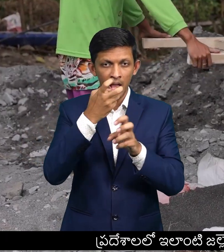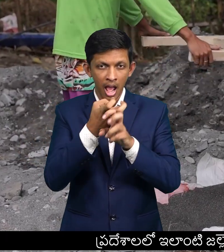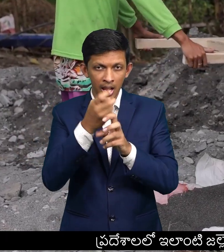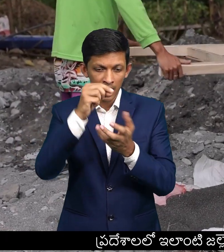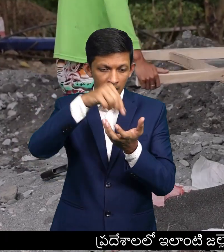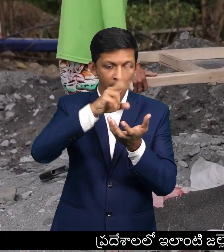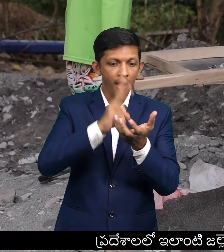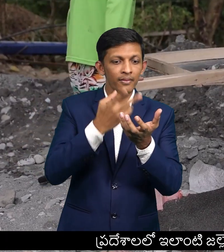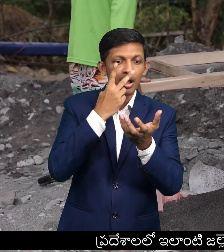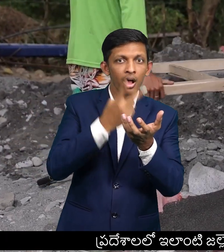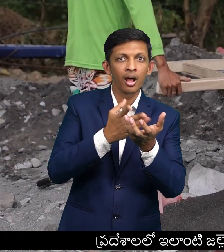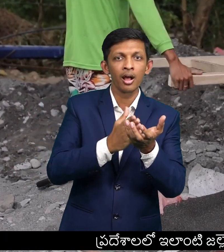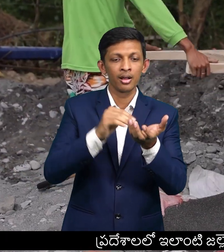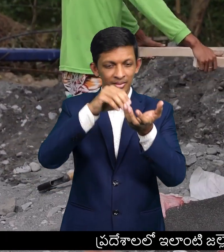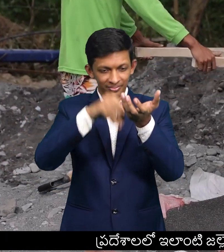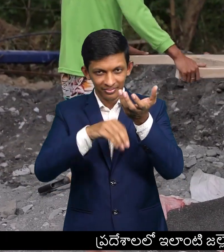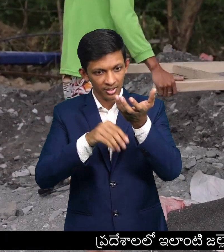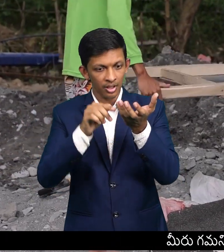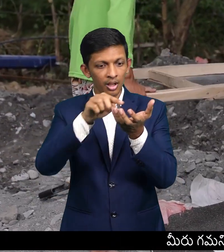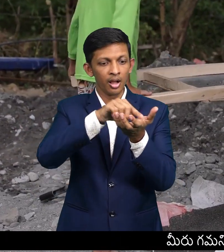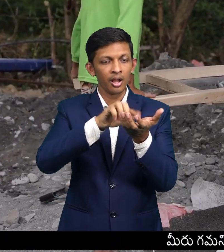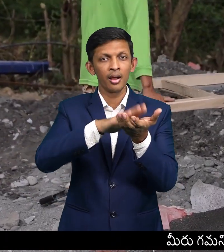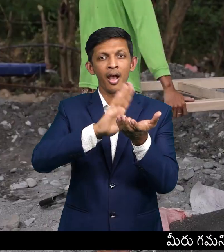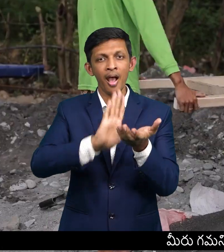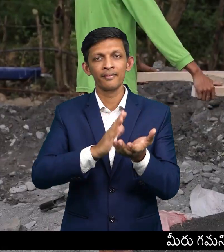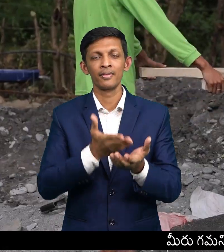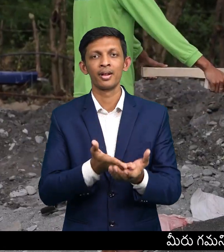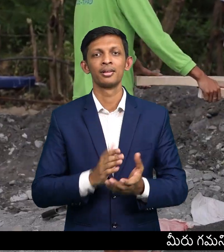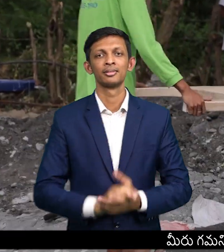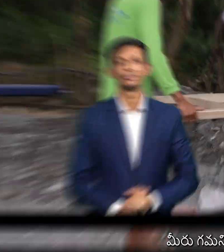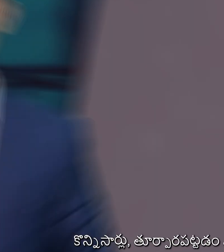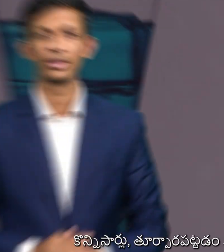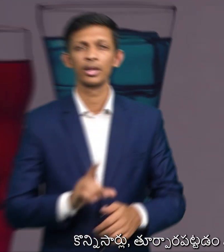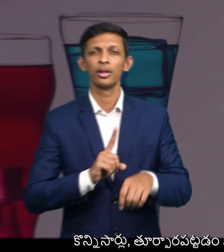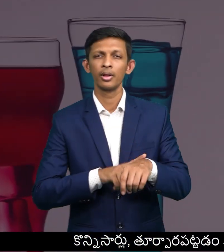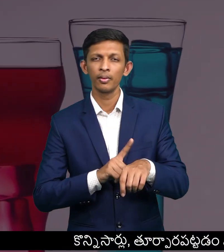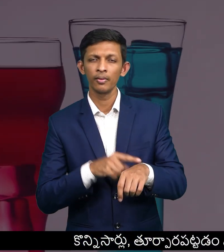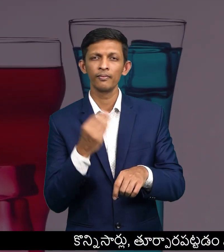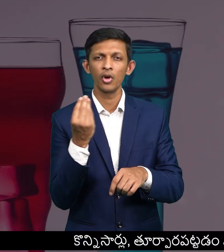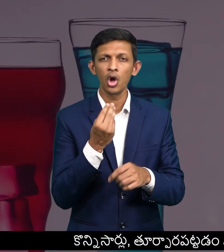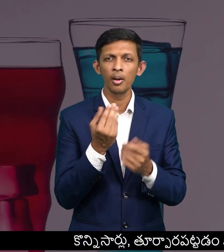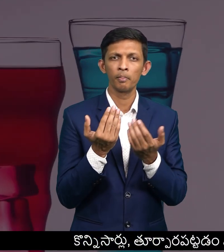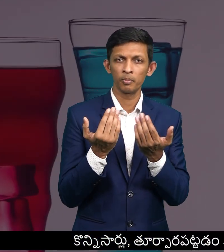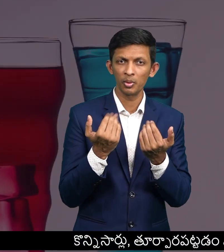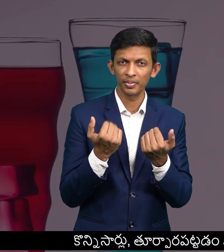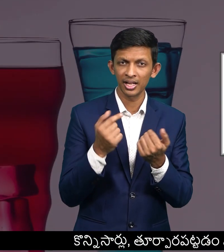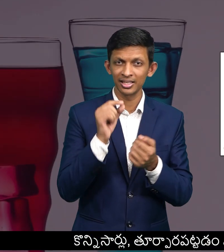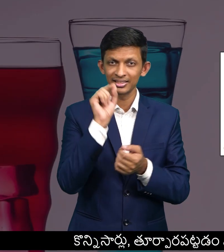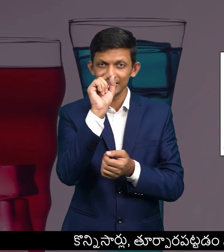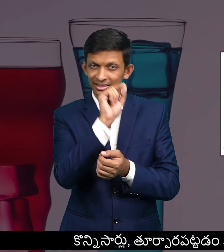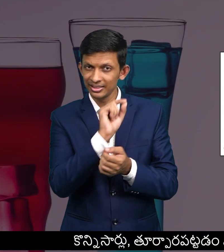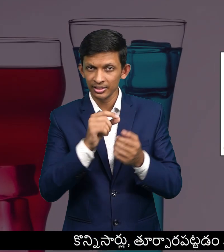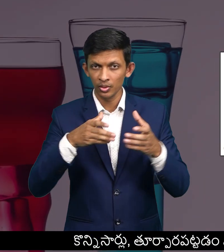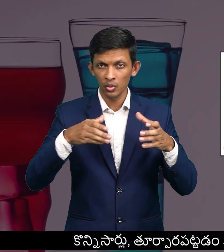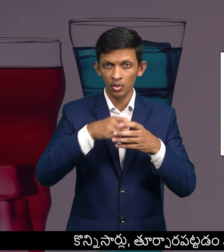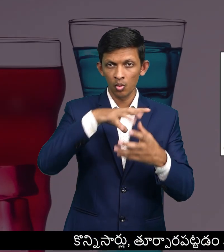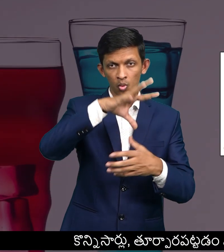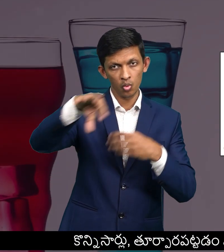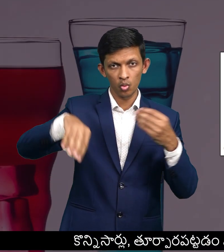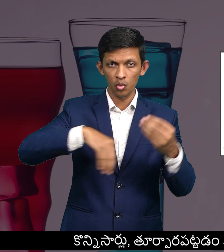జల్లెడలను ఉపయోగించడం కూడా మీరు గమనించి ఉండవచ్చు. కొన్నిసార్లు తూర్పార పట్టడం మరియు చేతితో